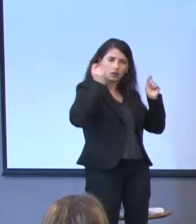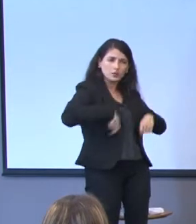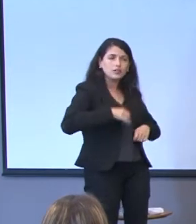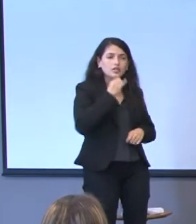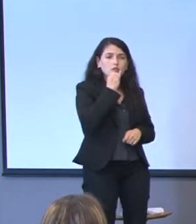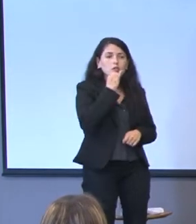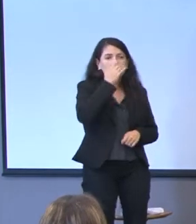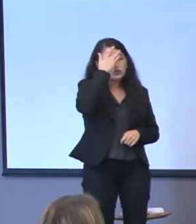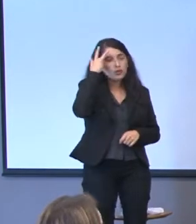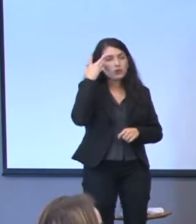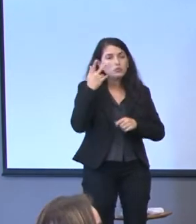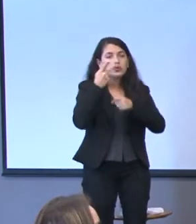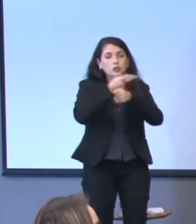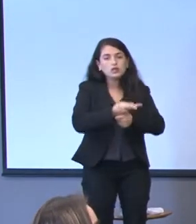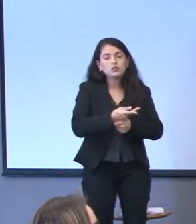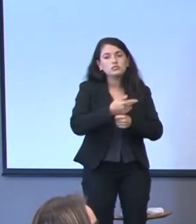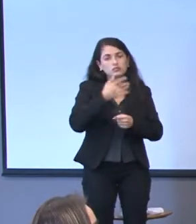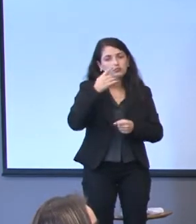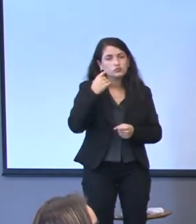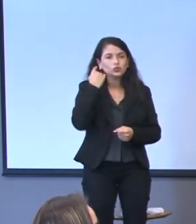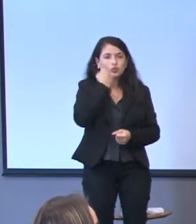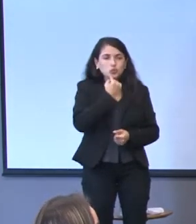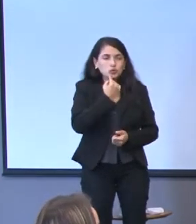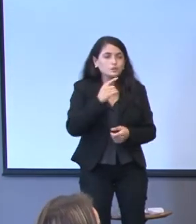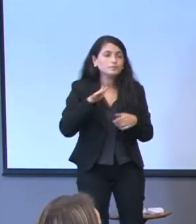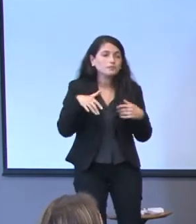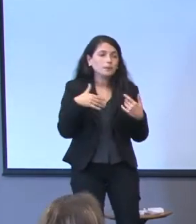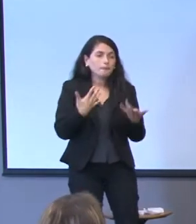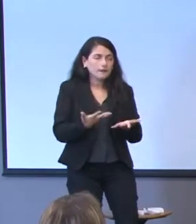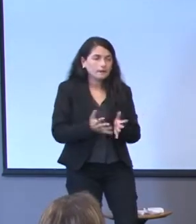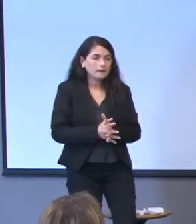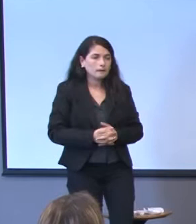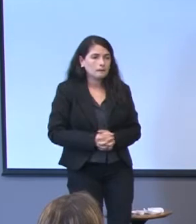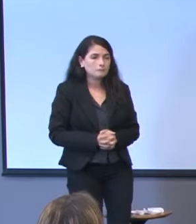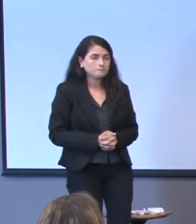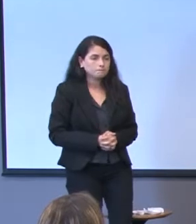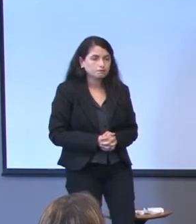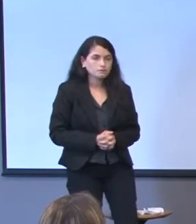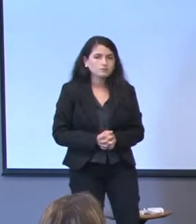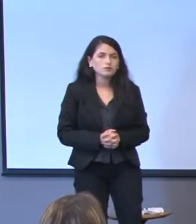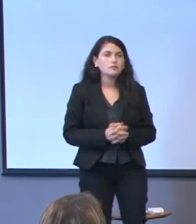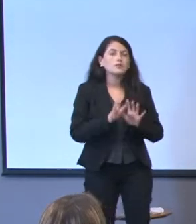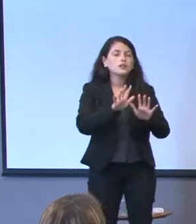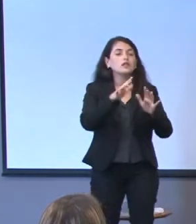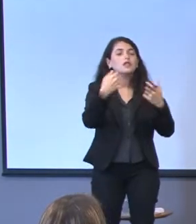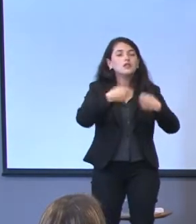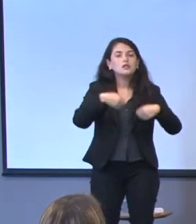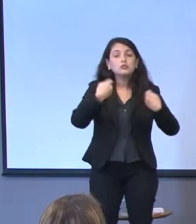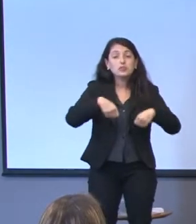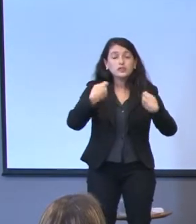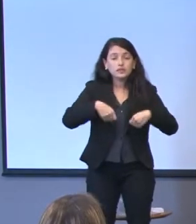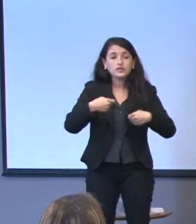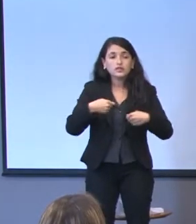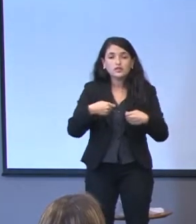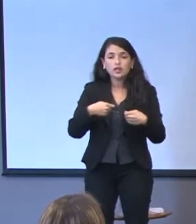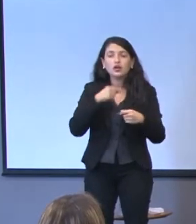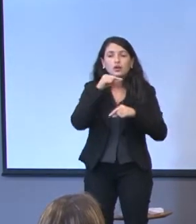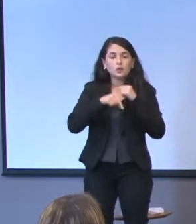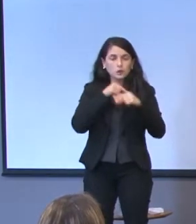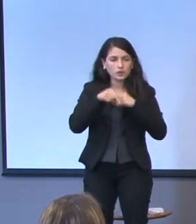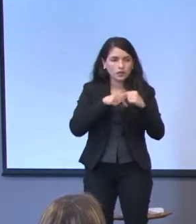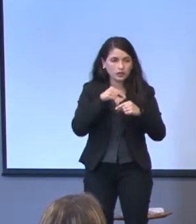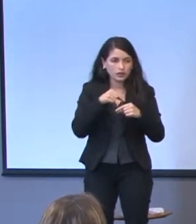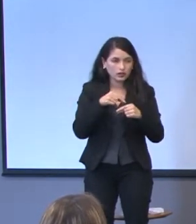dos surdos, né? Então, eu acho que esse universo precisa ser colocado de uma forma melhor,